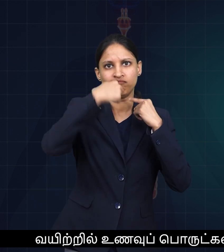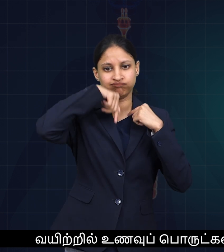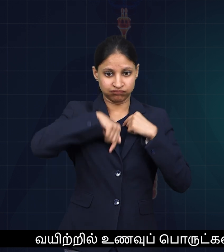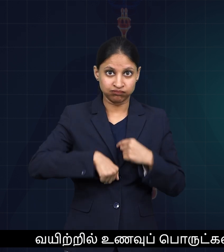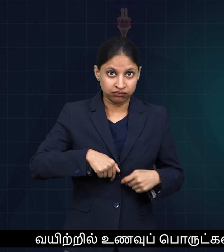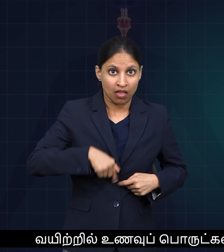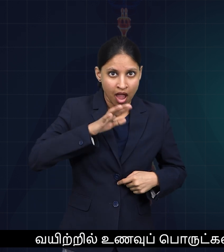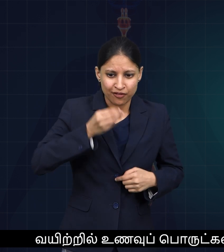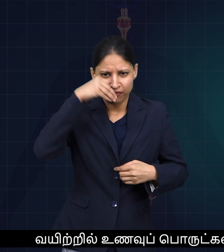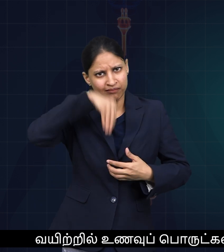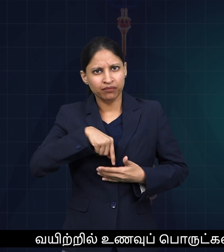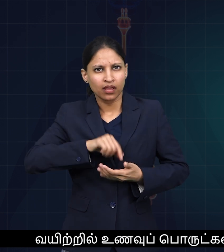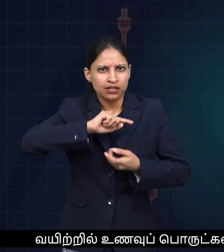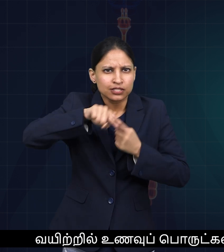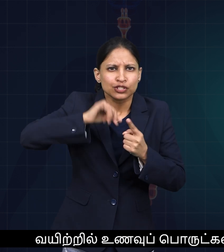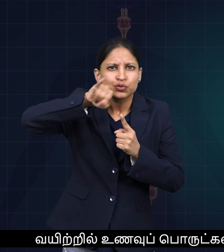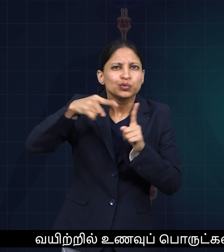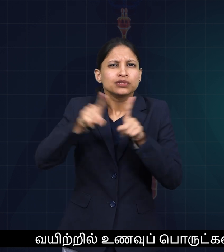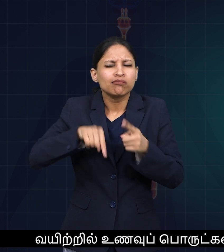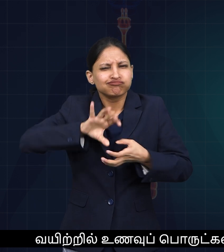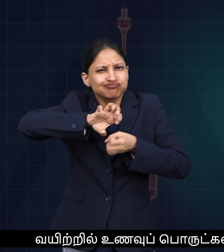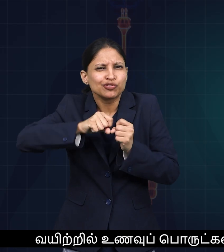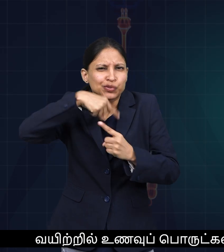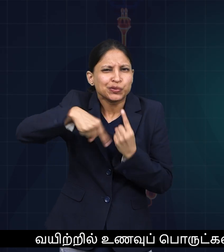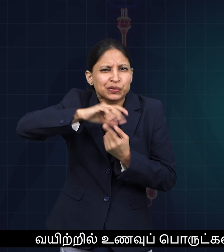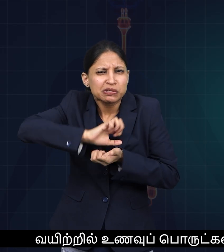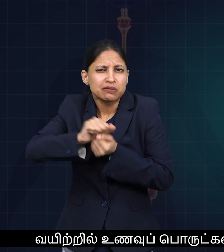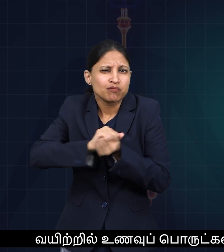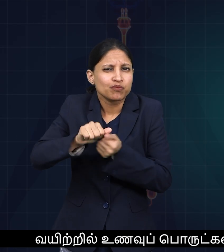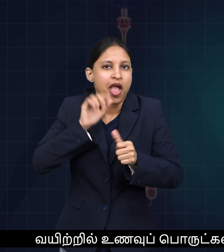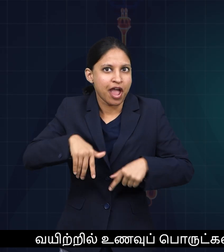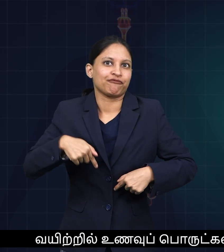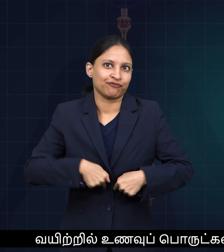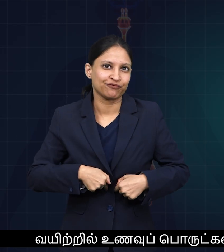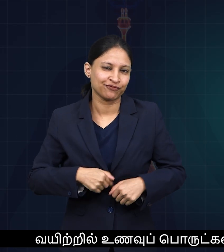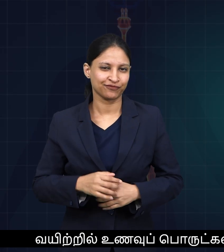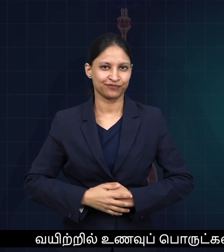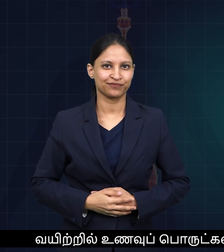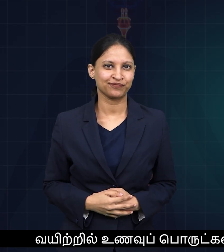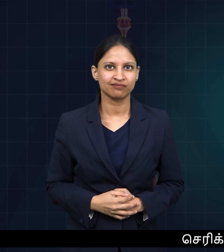வயிற்றில் உணவுப் பொருட்களை உடைக்க ஒரு சிறப்பு சாறு உள்ளது.